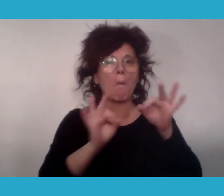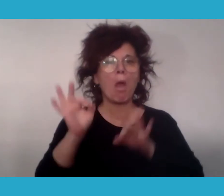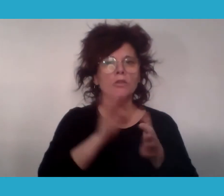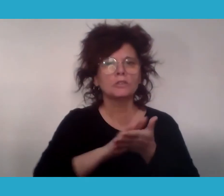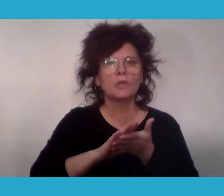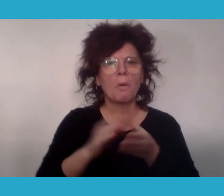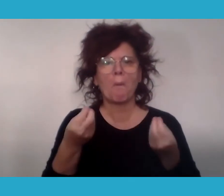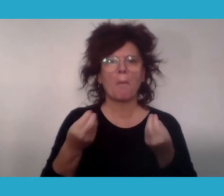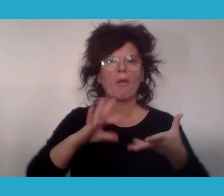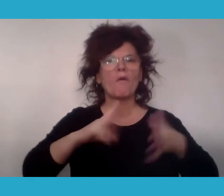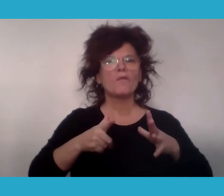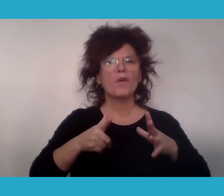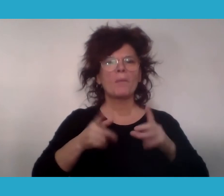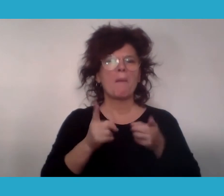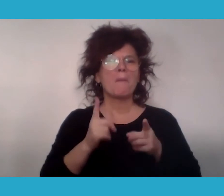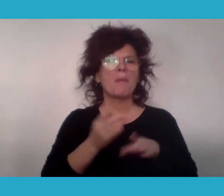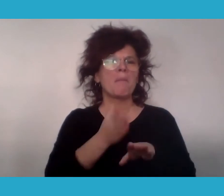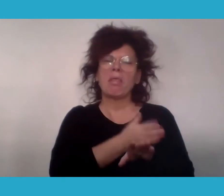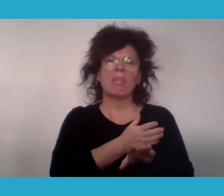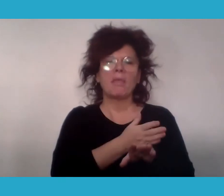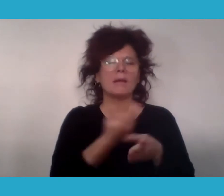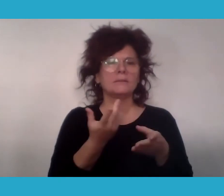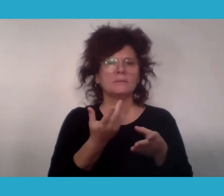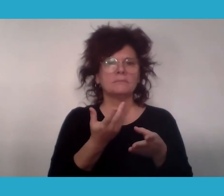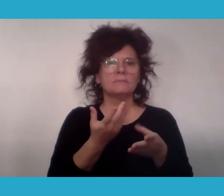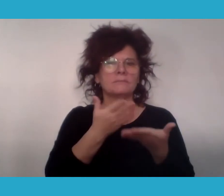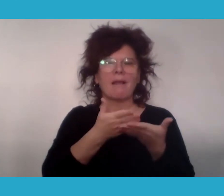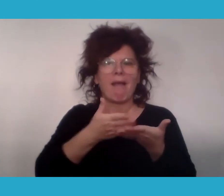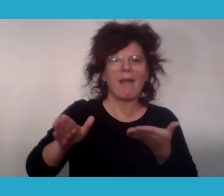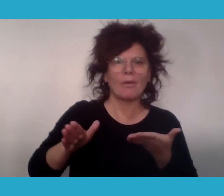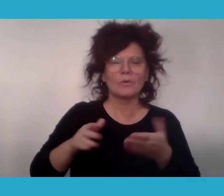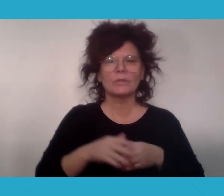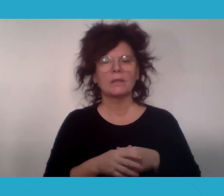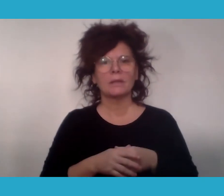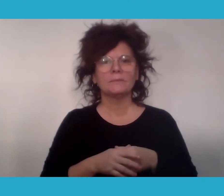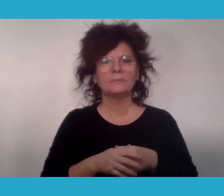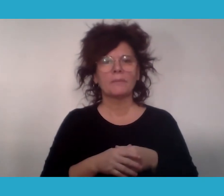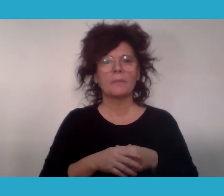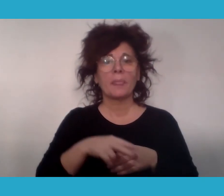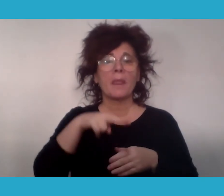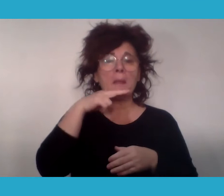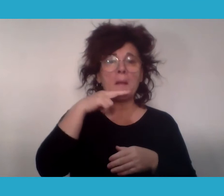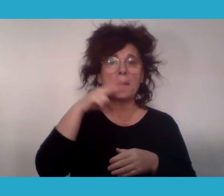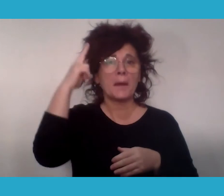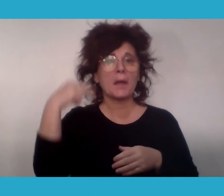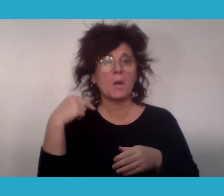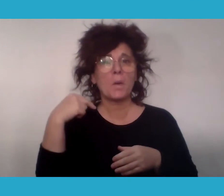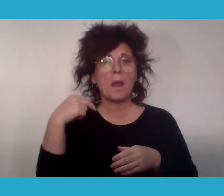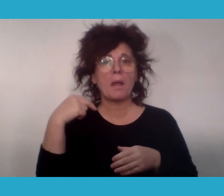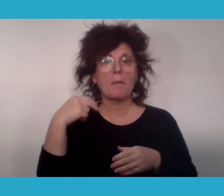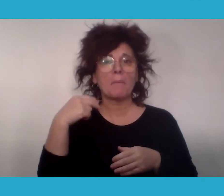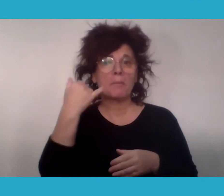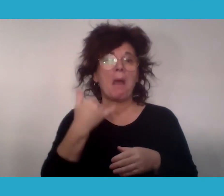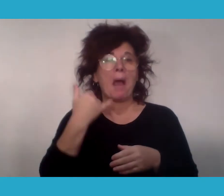mecanismos continúan siendo violentos y excluyentes. La información no fue publicada en tiempo y forma. Relata que el viernes 9 estuvieron planificados cortes de